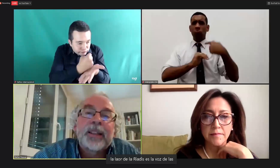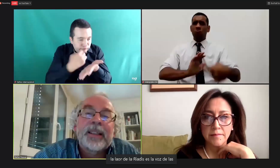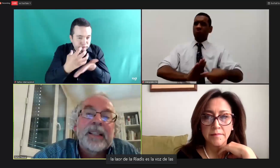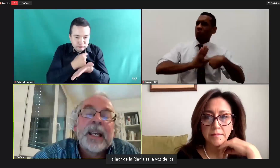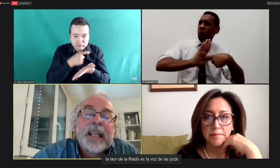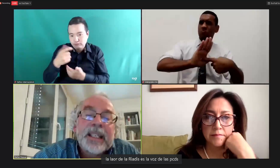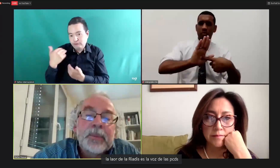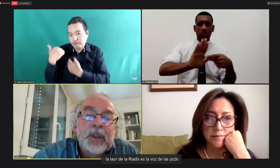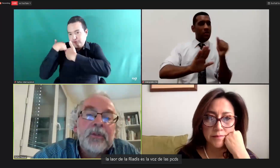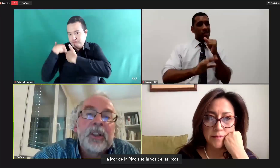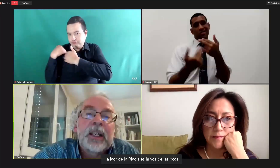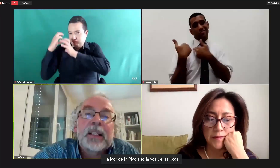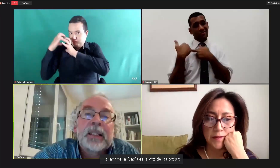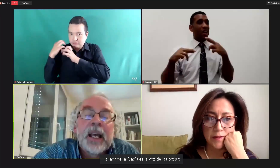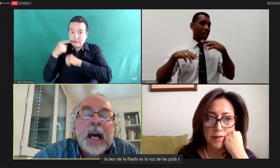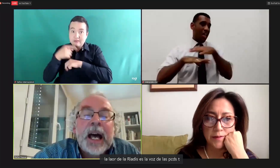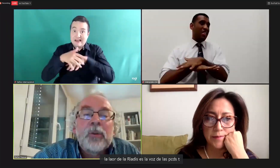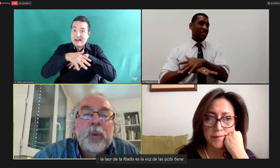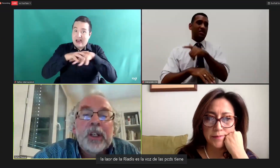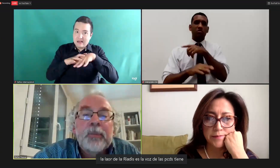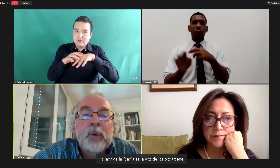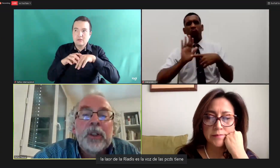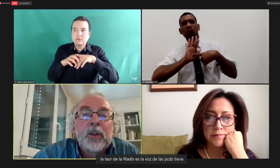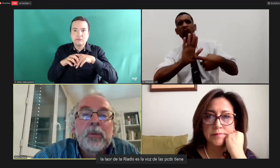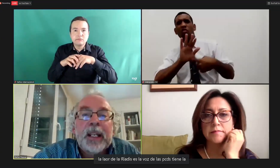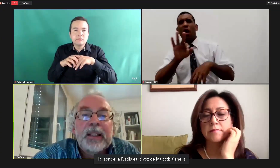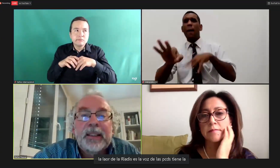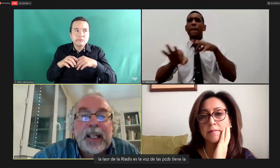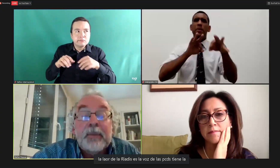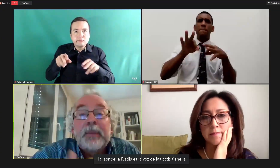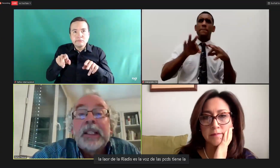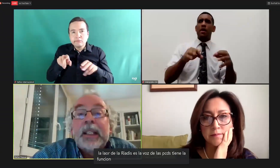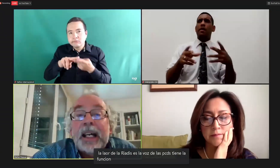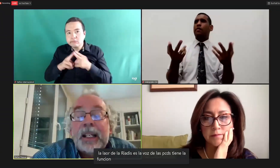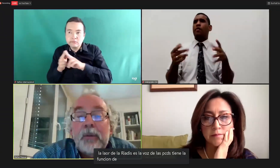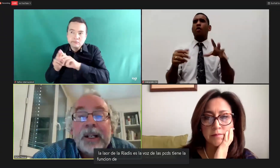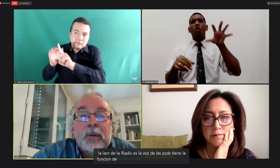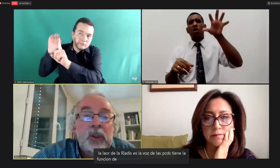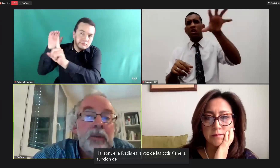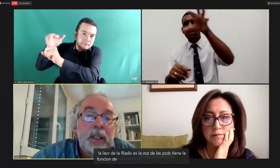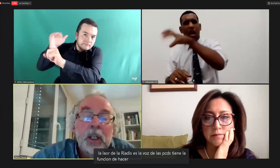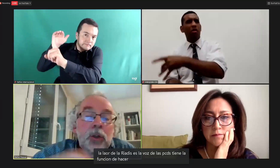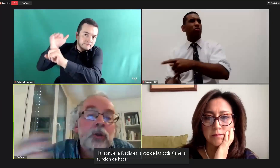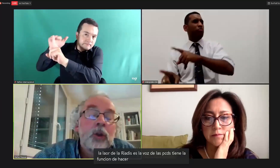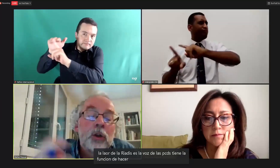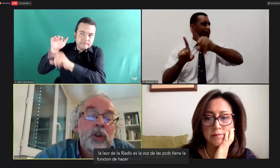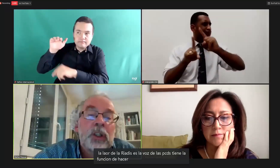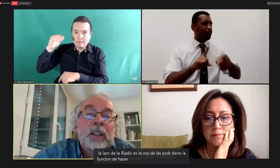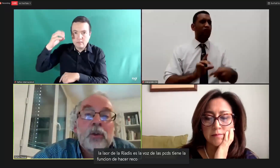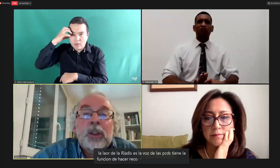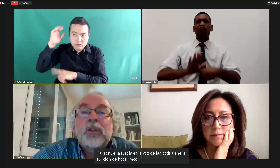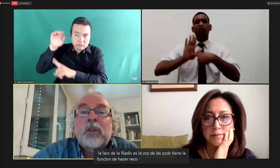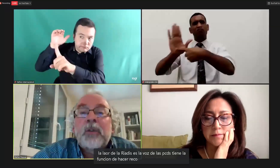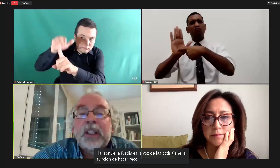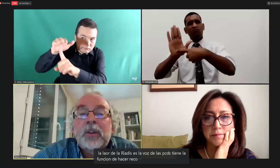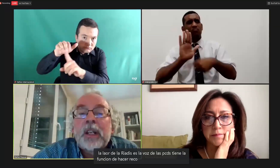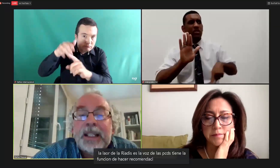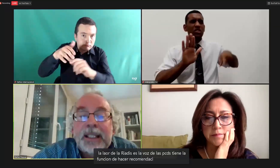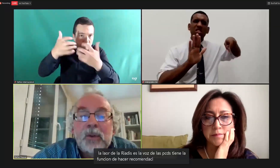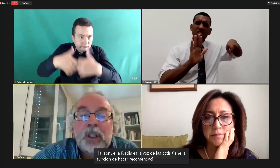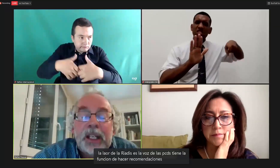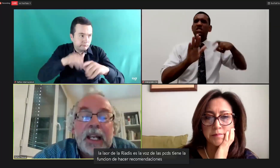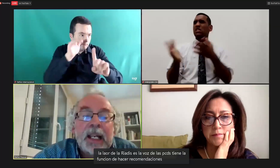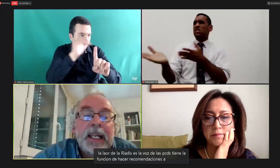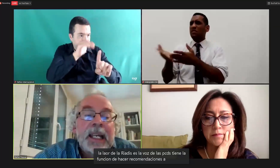muy concretas y específicas a los poderes públicos para intentar mitigar en lo máximo posible todos esos